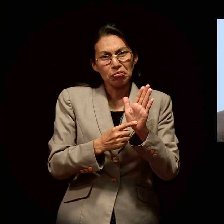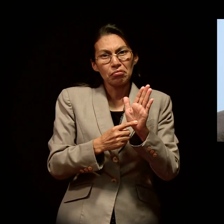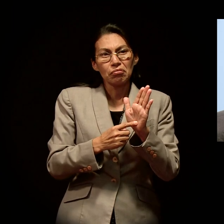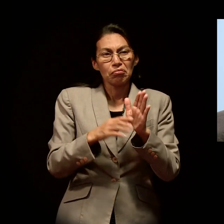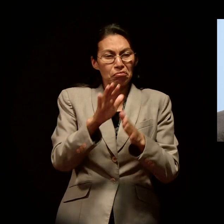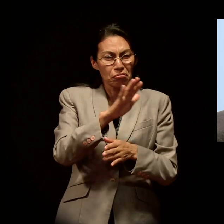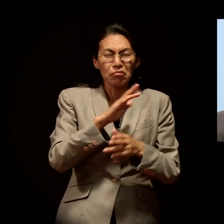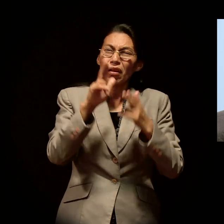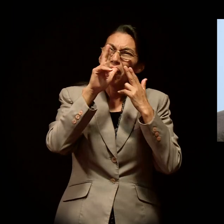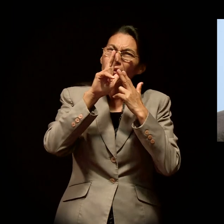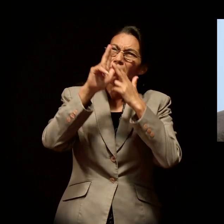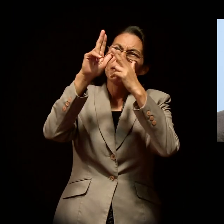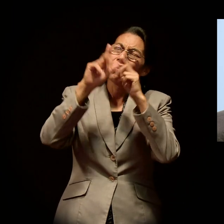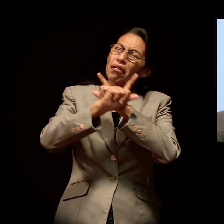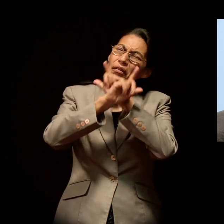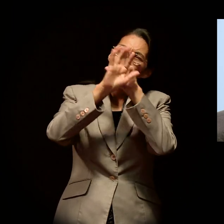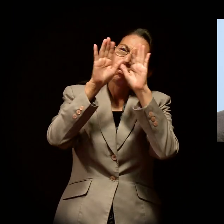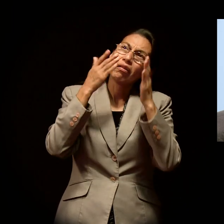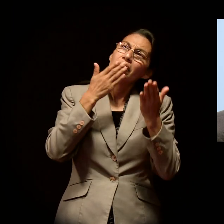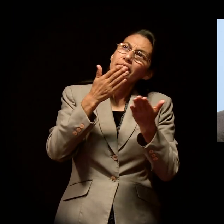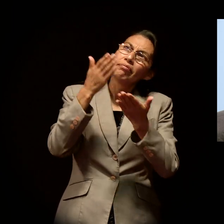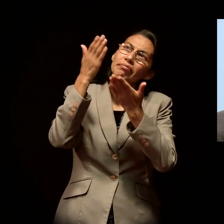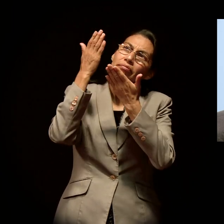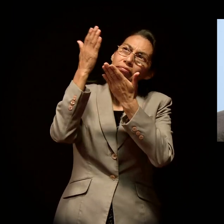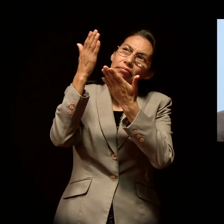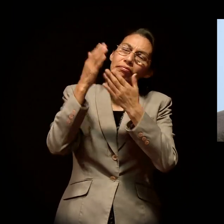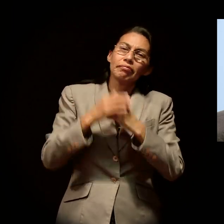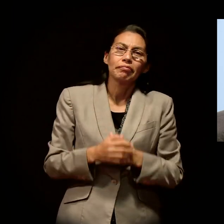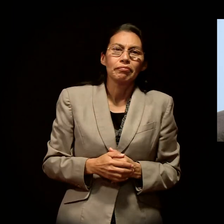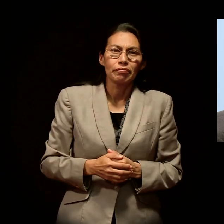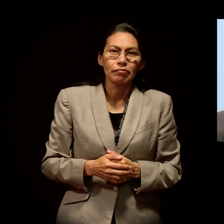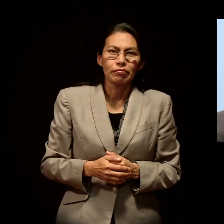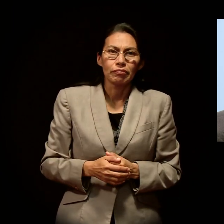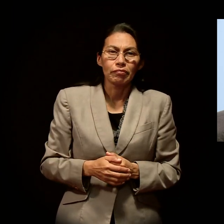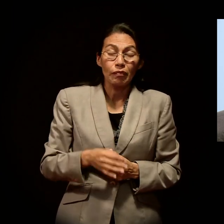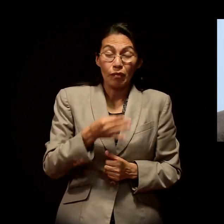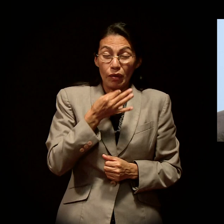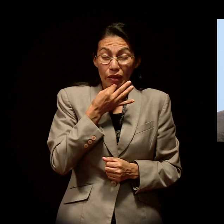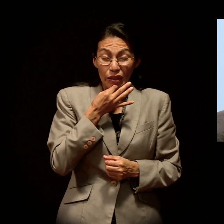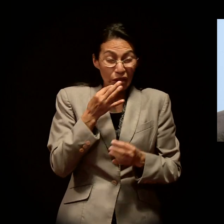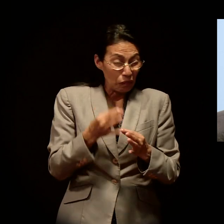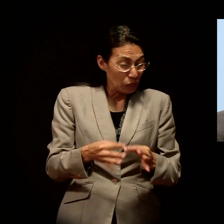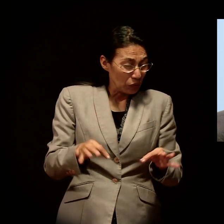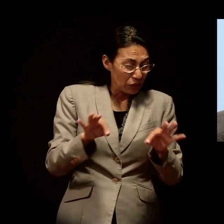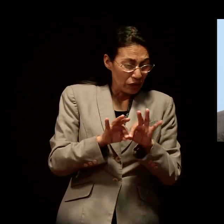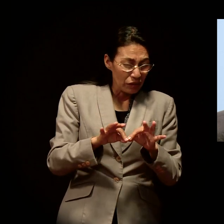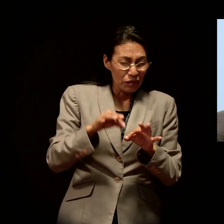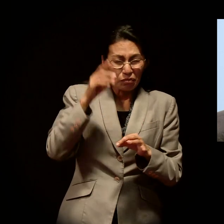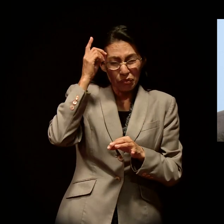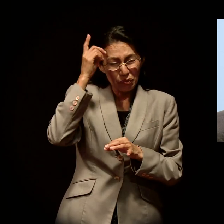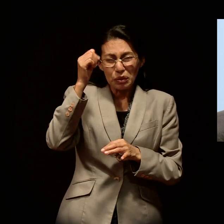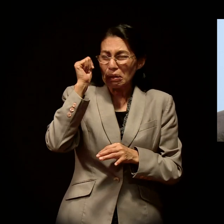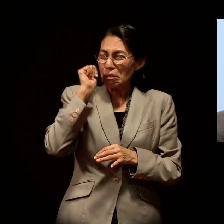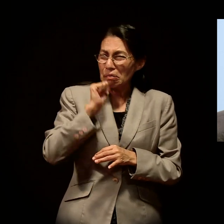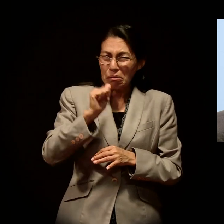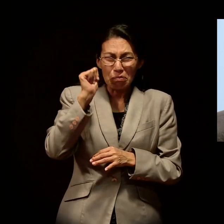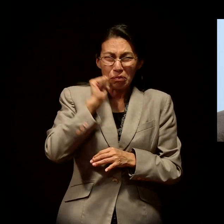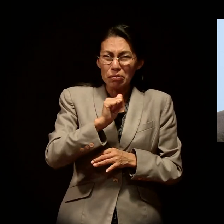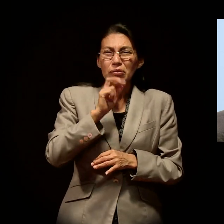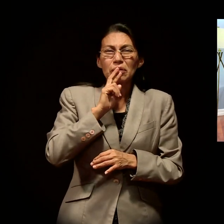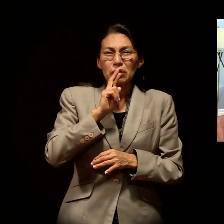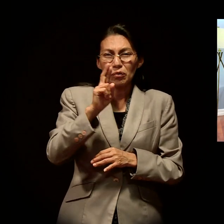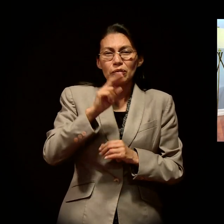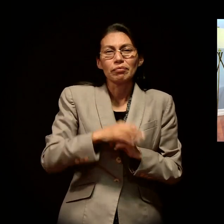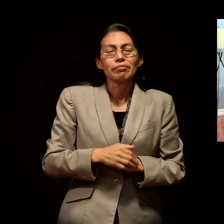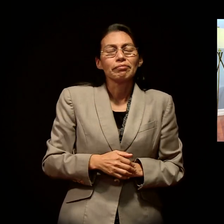Dios se manifestó y le damos la honra y la gloria él porque en los momentos más importantes de la vida siempre responde